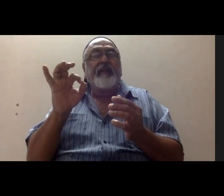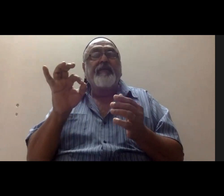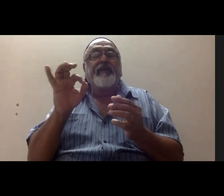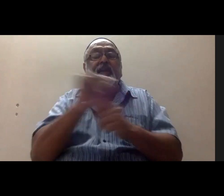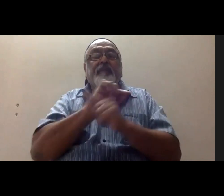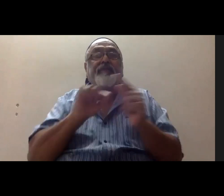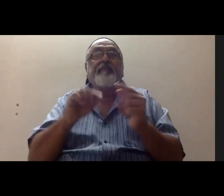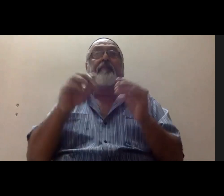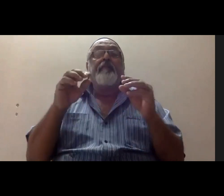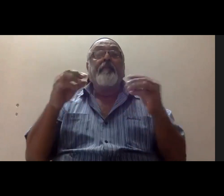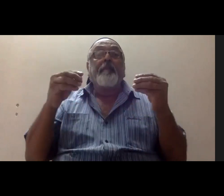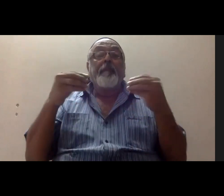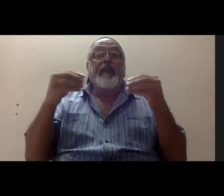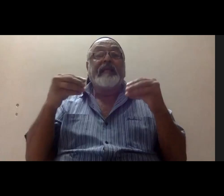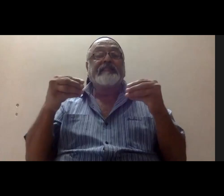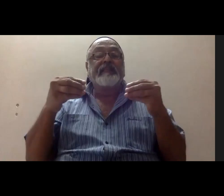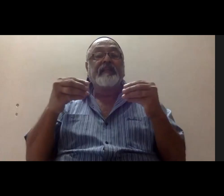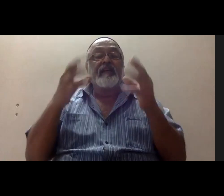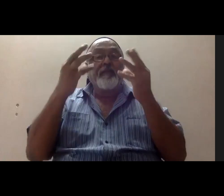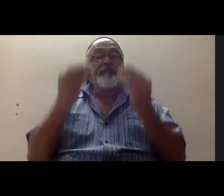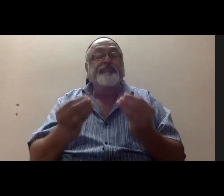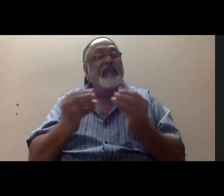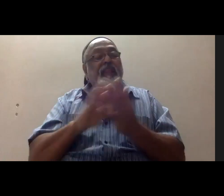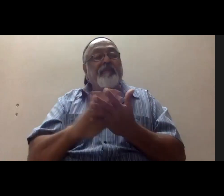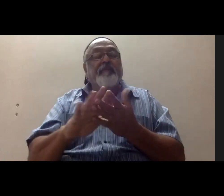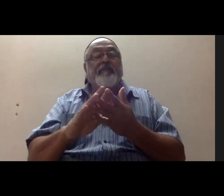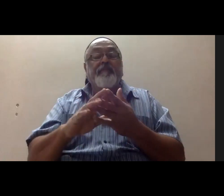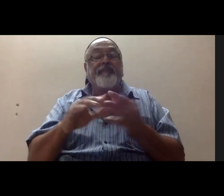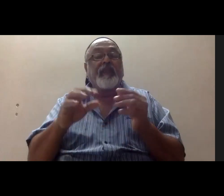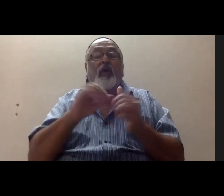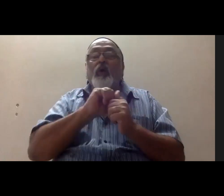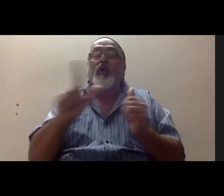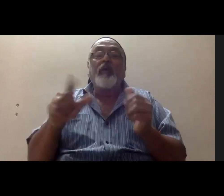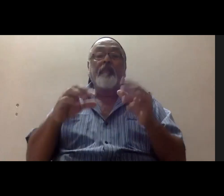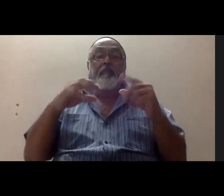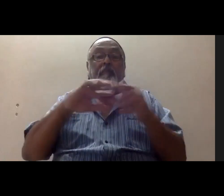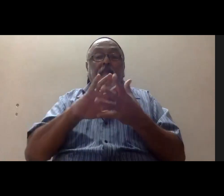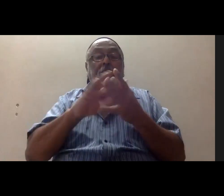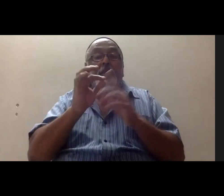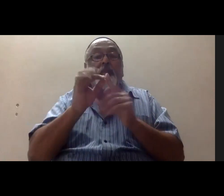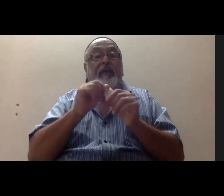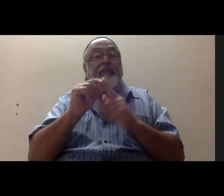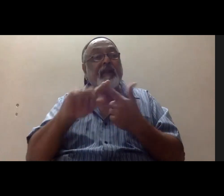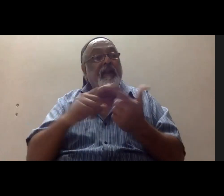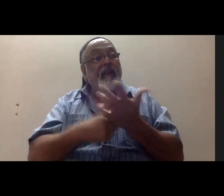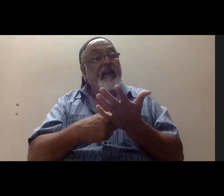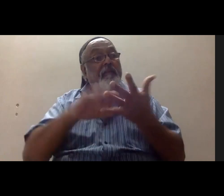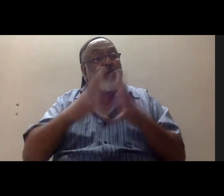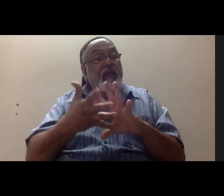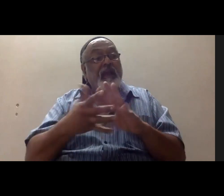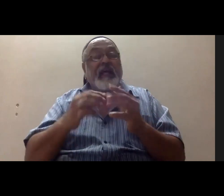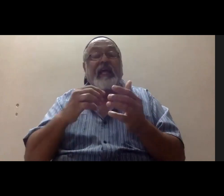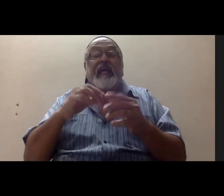ओनली जो रिफिल है वो सिर्फ हमारा प्लास्टिक है, बाकी पूरा हमारा पेपर से बना हुआ है, एंड दैट टू रिसाइकल